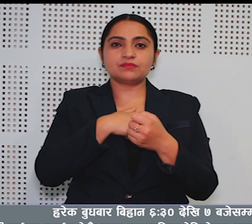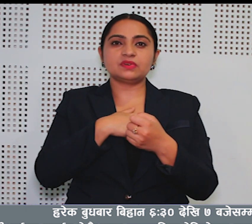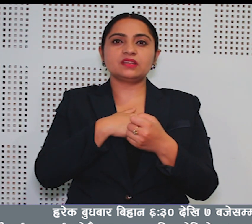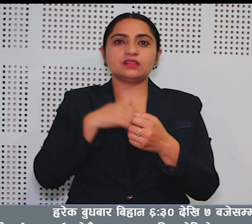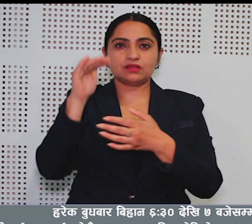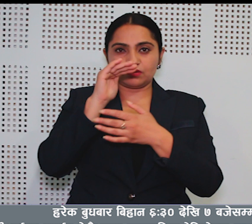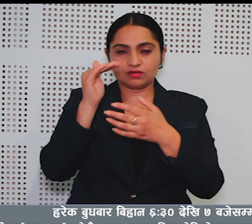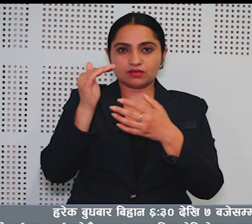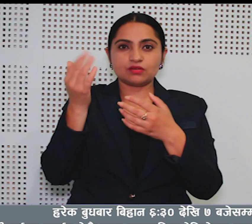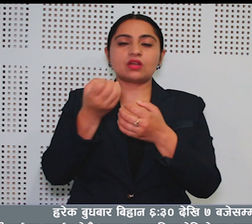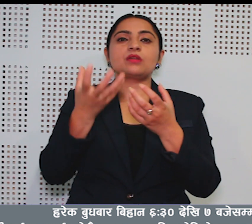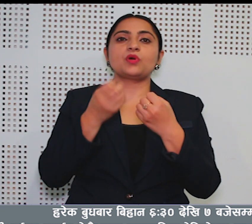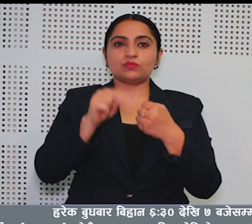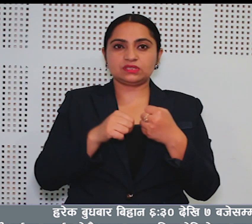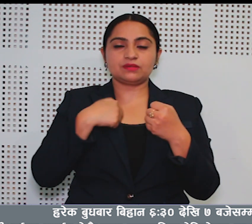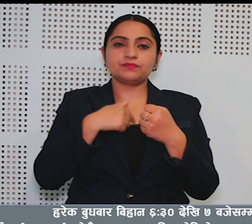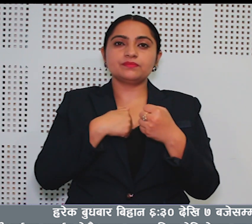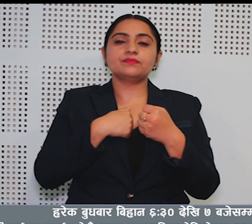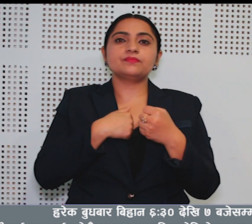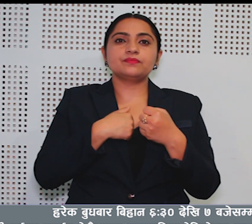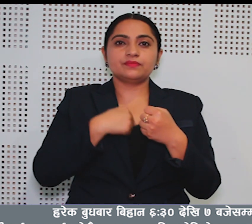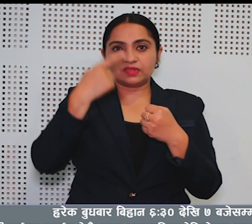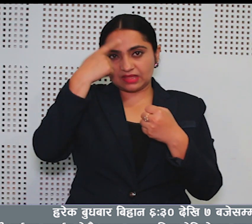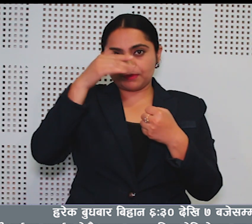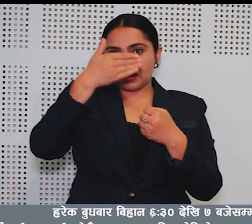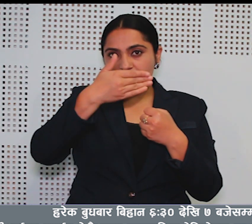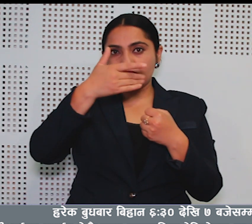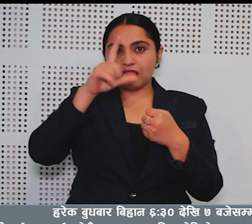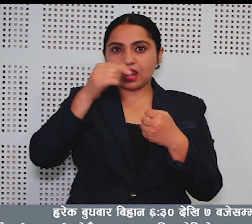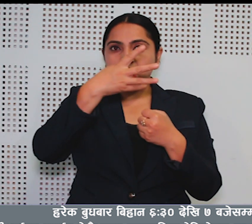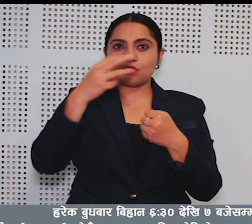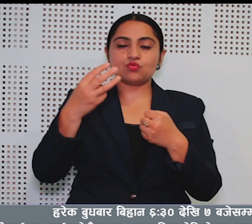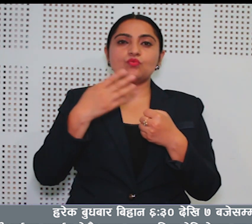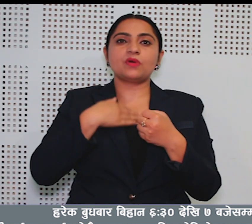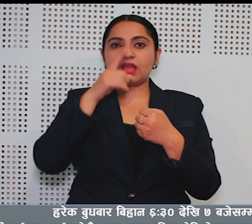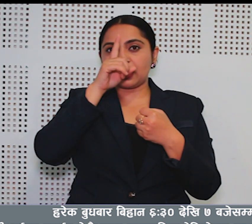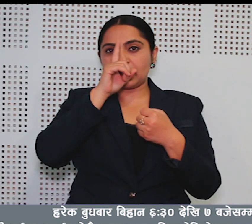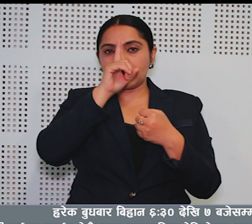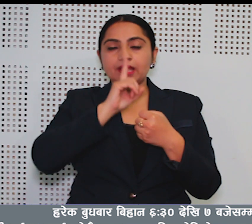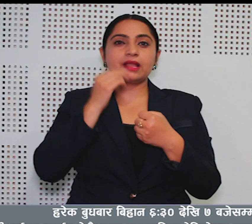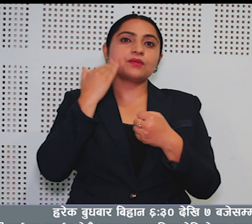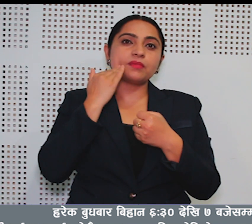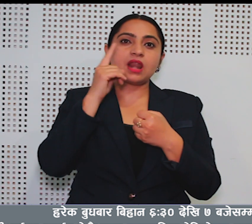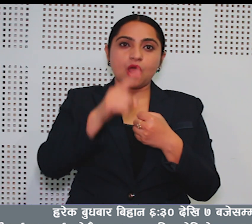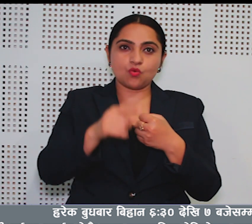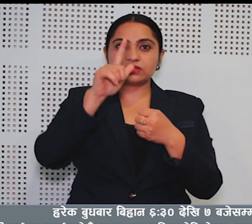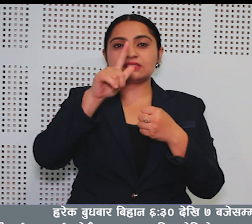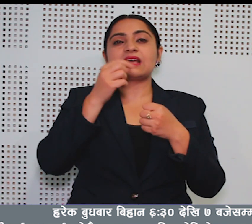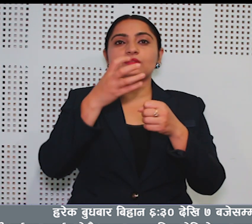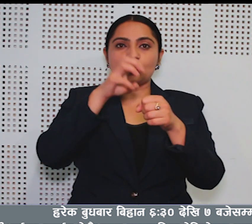नंबर 7 में घर भेल हमर नाम भेल लालो देवी दनबार। एकल महिला के 7 नंबर वार्ड के हम अध्यक्ष छी। एकल महिला सबके